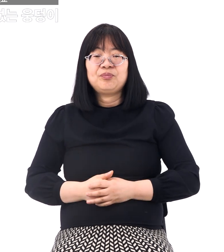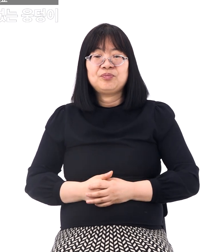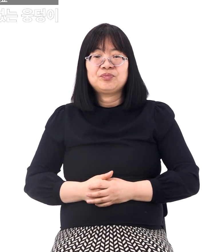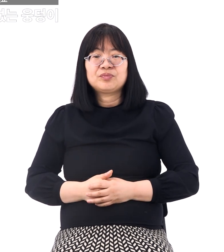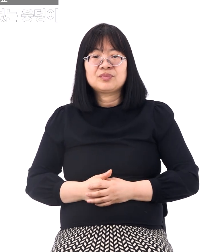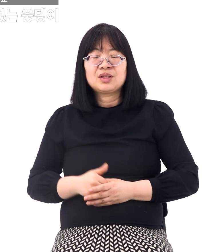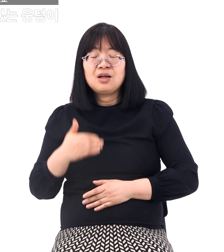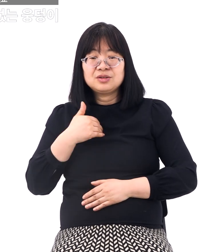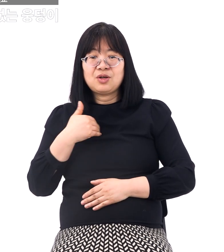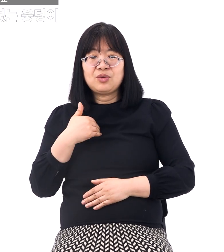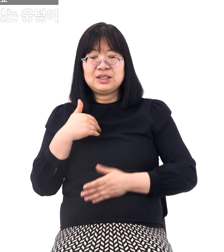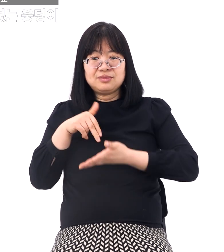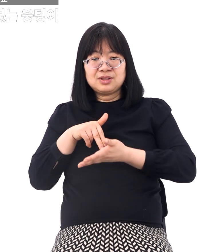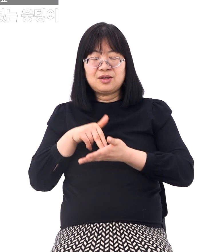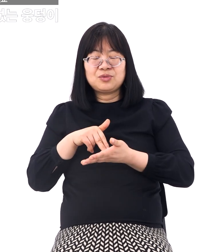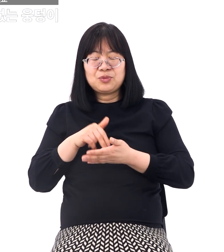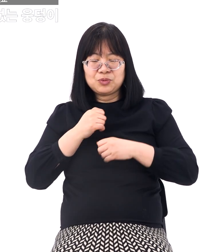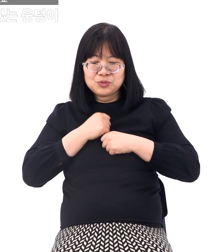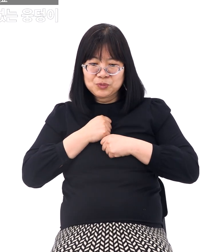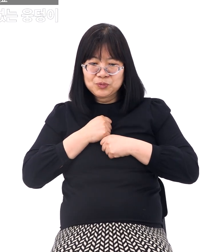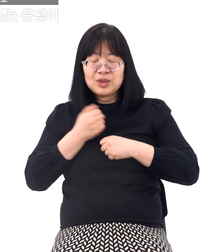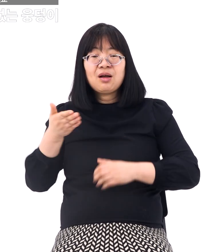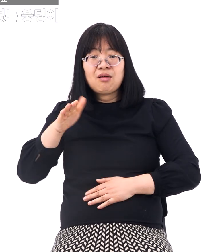저희도 좀 조심스럽긴 했지만